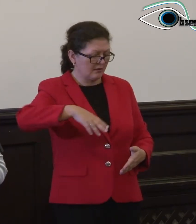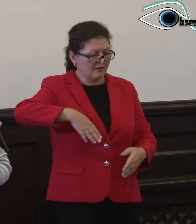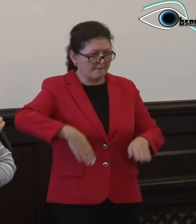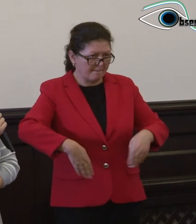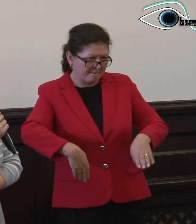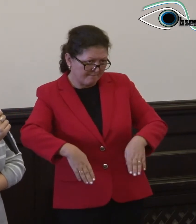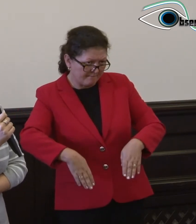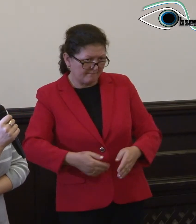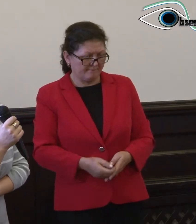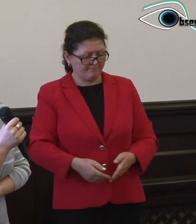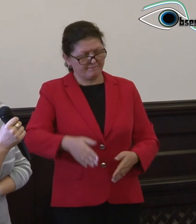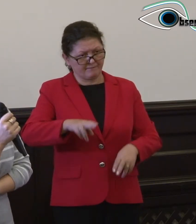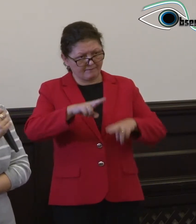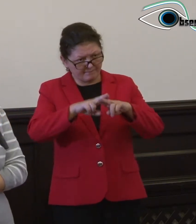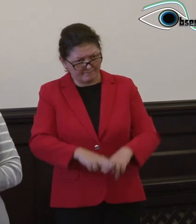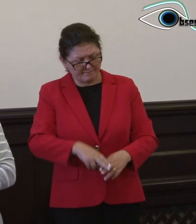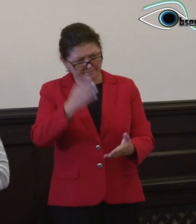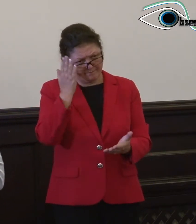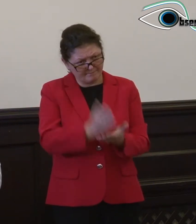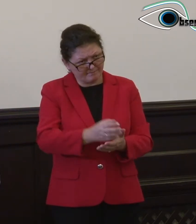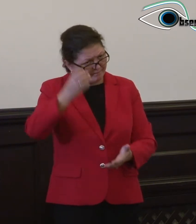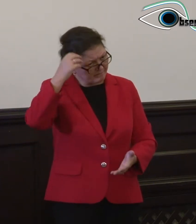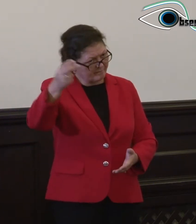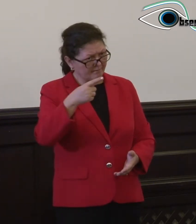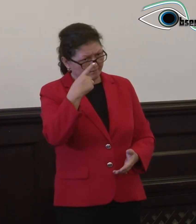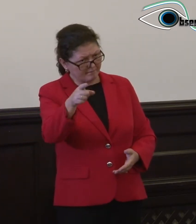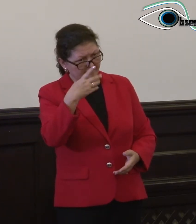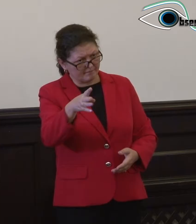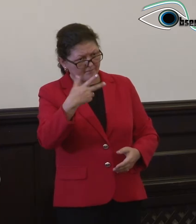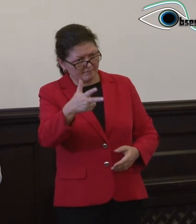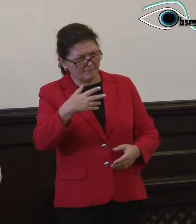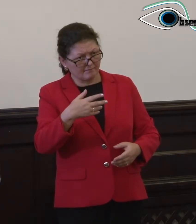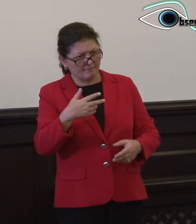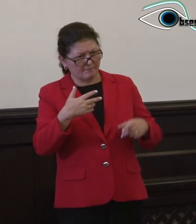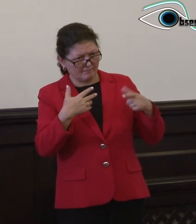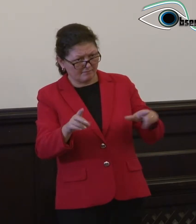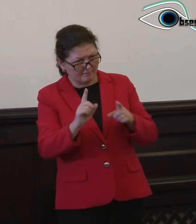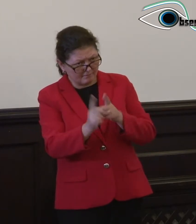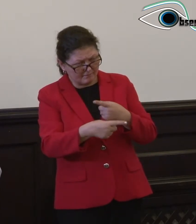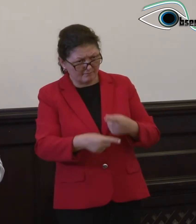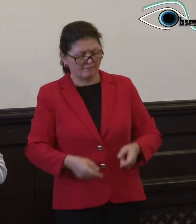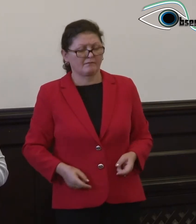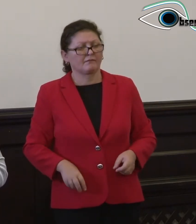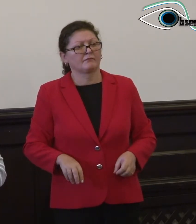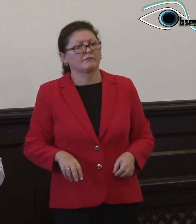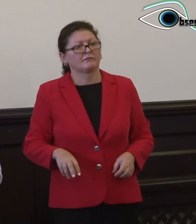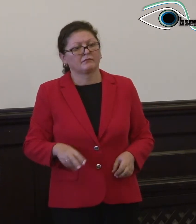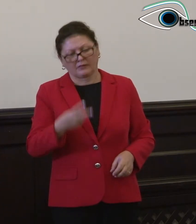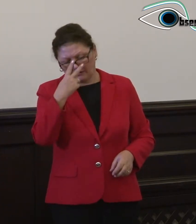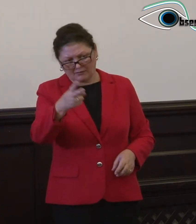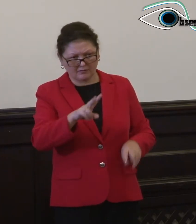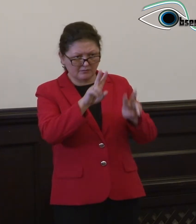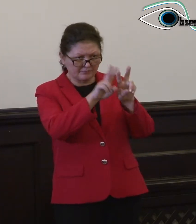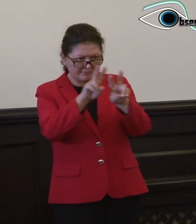Rămâne hotărârea de guvern, 1437 de modificat, probabil va apărea în cel mai scurt timp pe